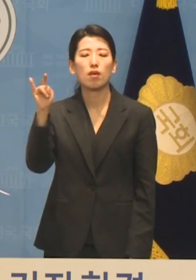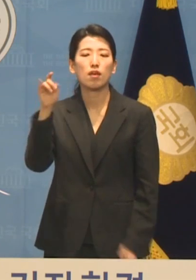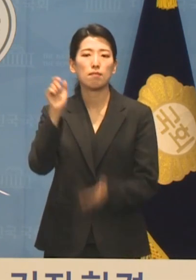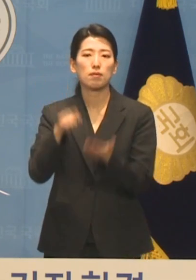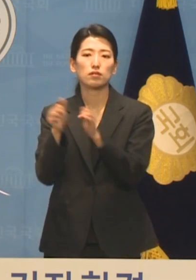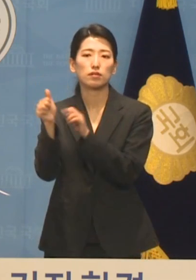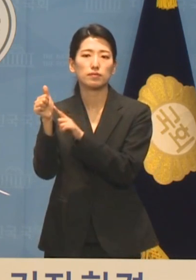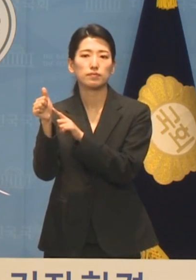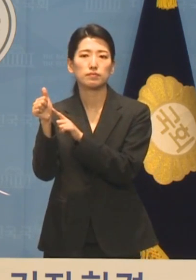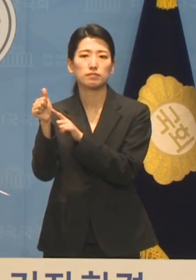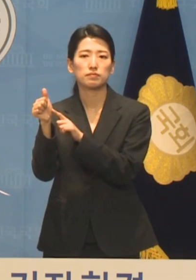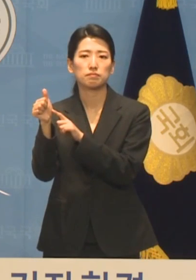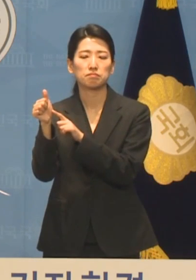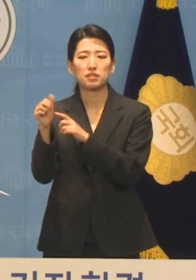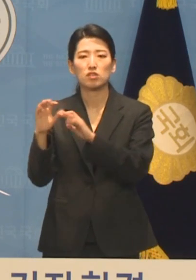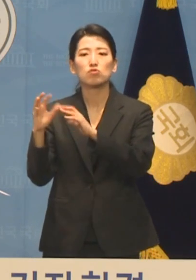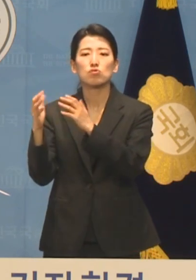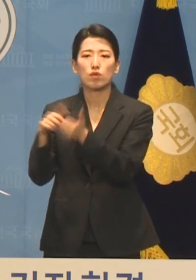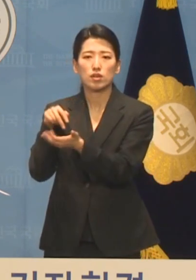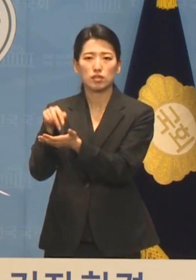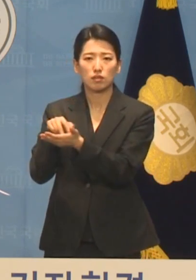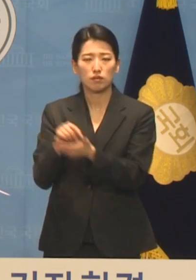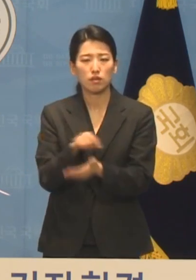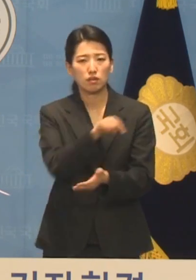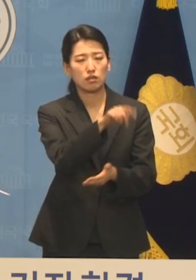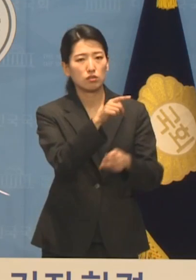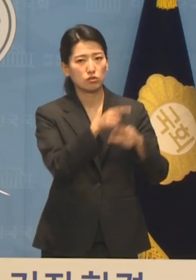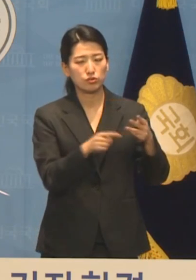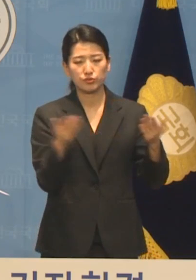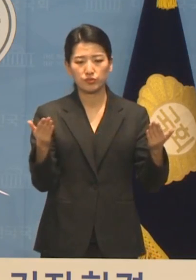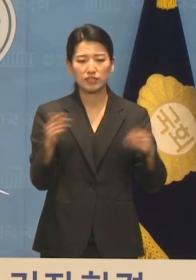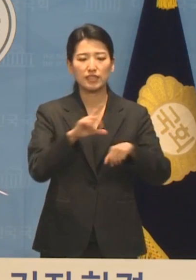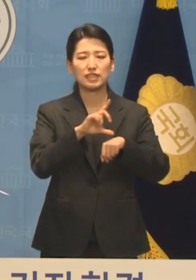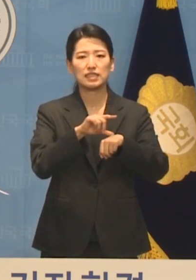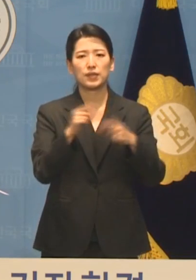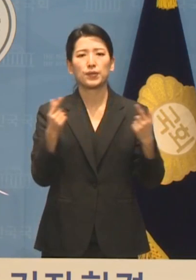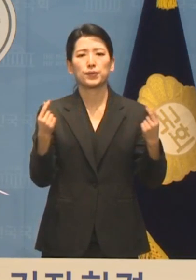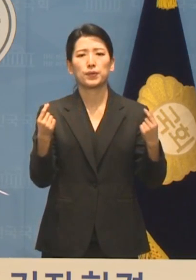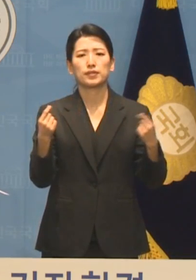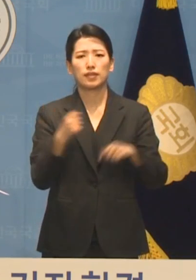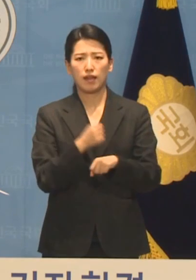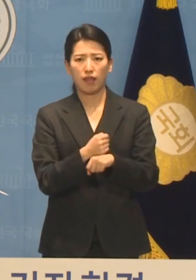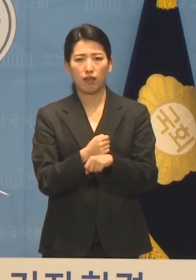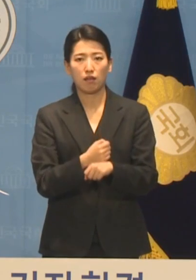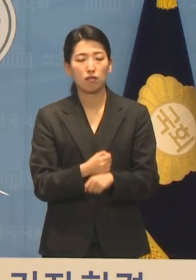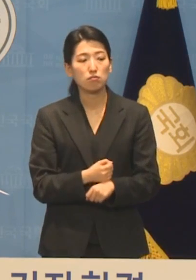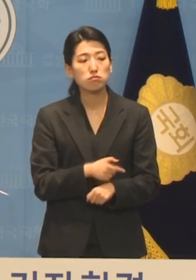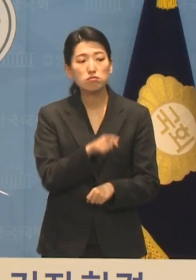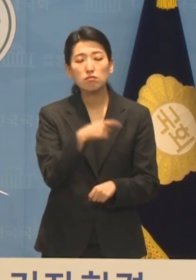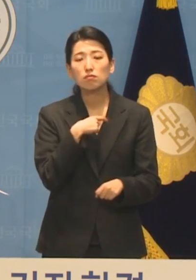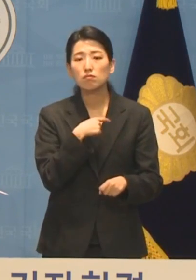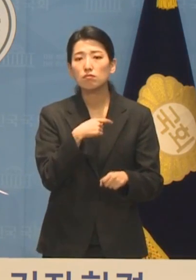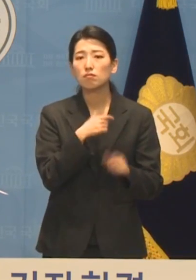소추인 측과 형평성 맞추기 위해 동등한 시간 제약을 두겠다고 하면서 피소추인의 방어권을 제한했습니다. 그러나